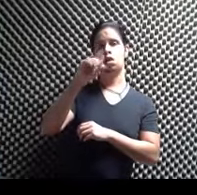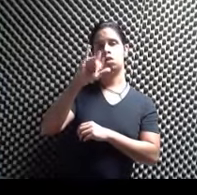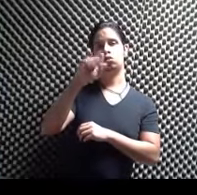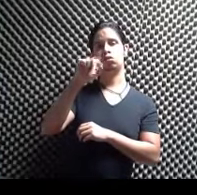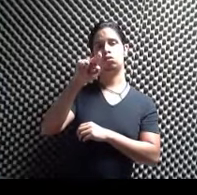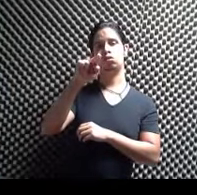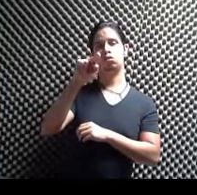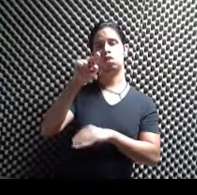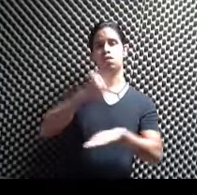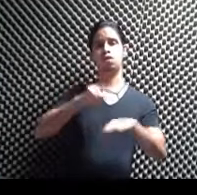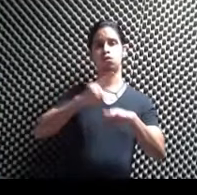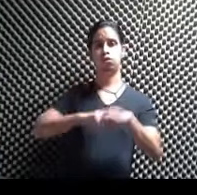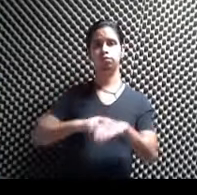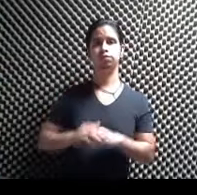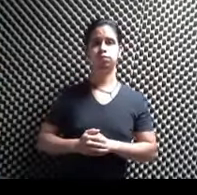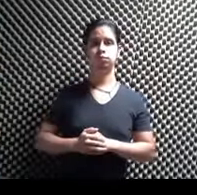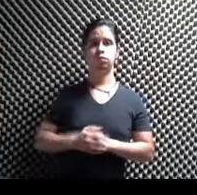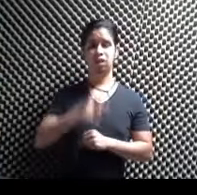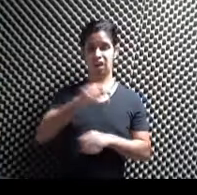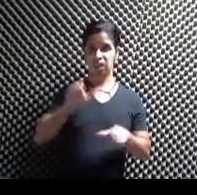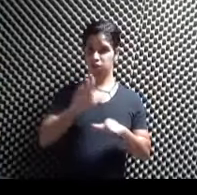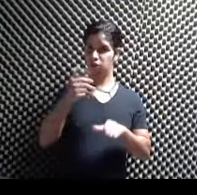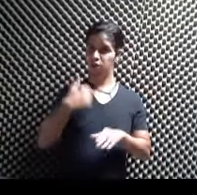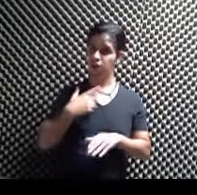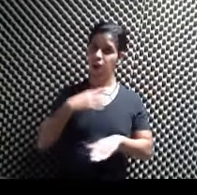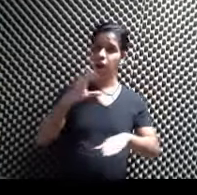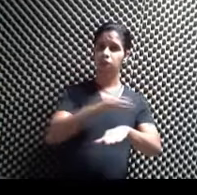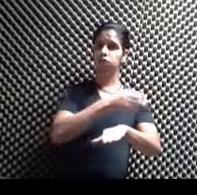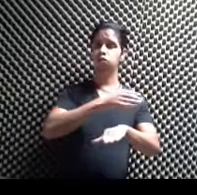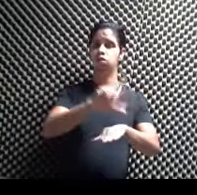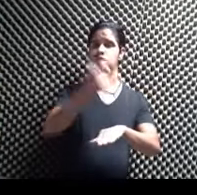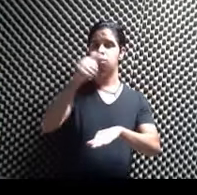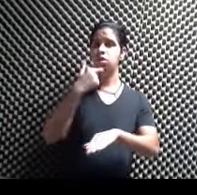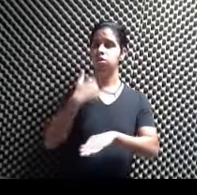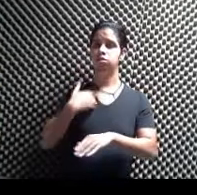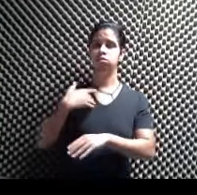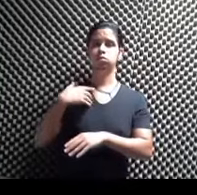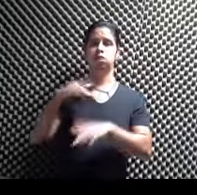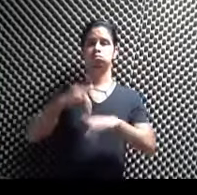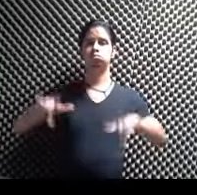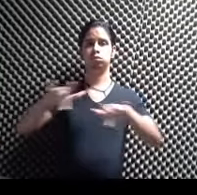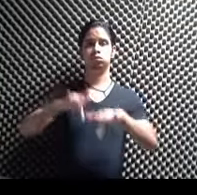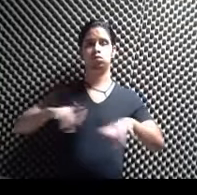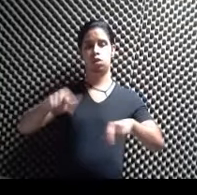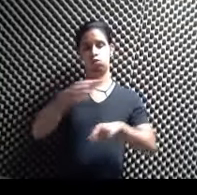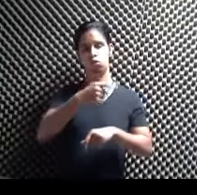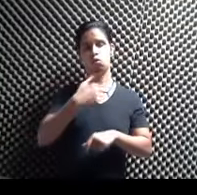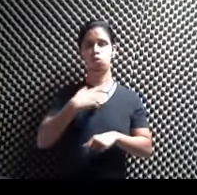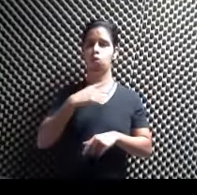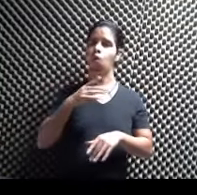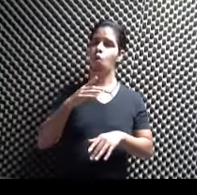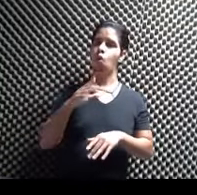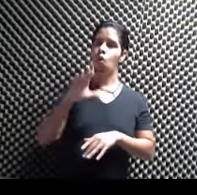canciones. Sí. Y entonces se grabó. Ahí canta Elena Rita Ortiz y Luisita Rodríguez. Eso es un clásico.